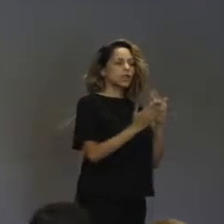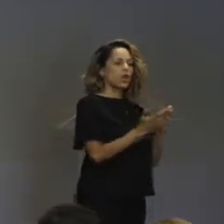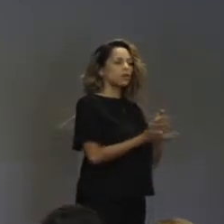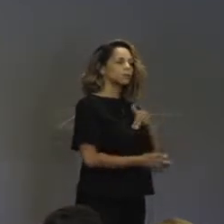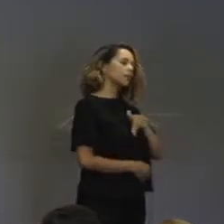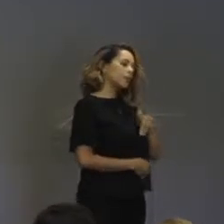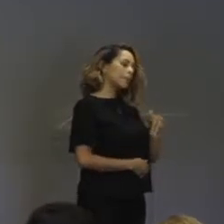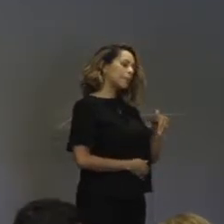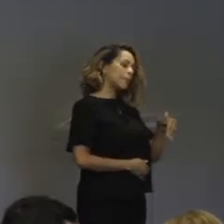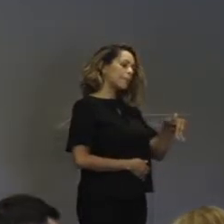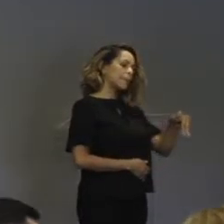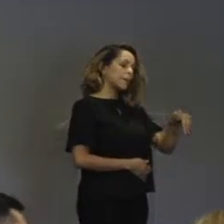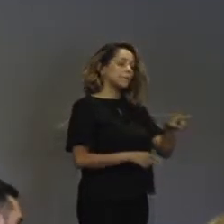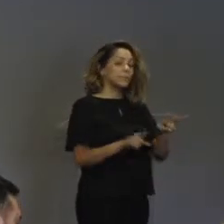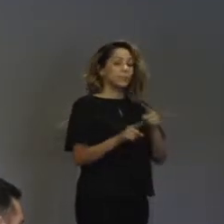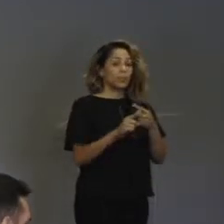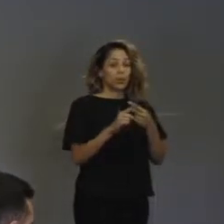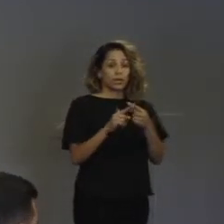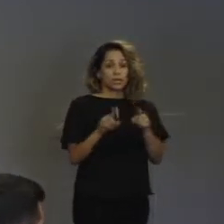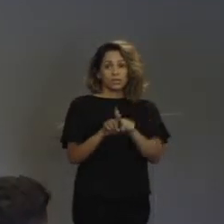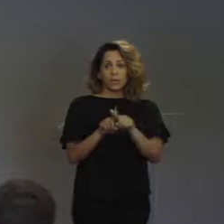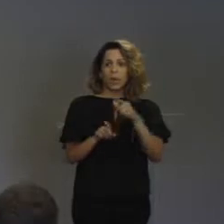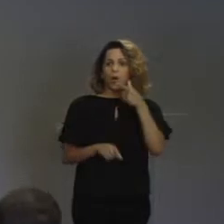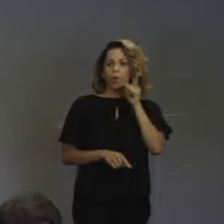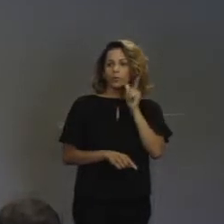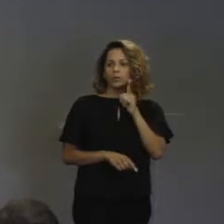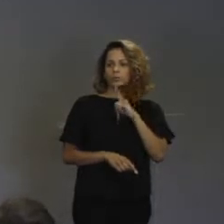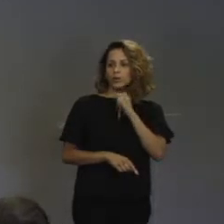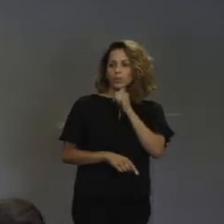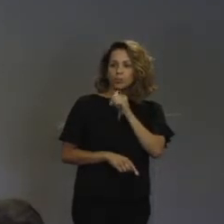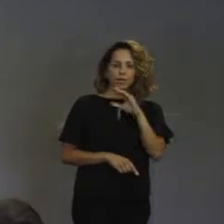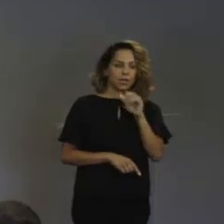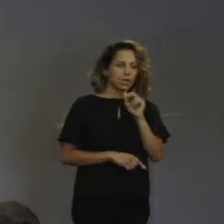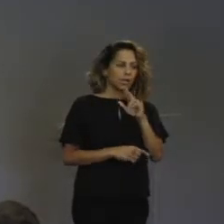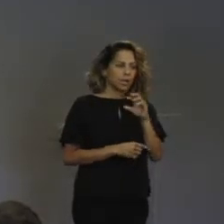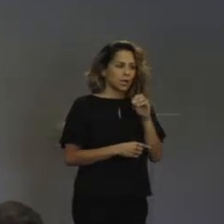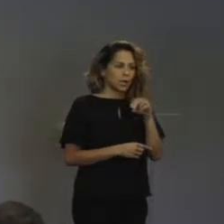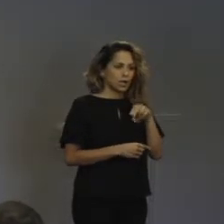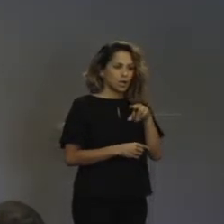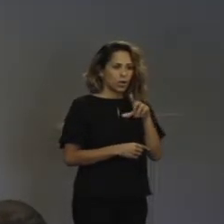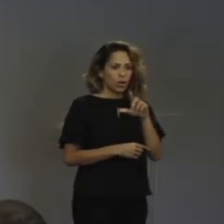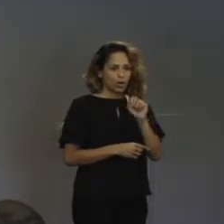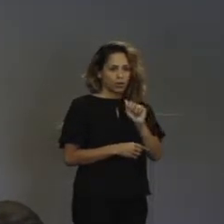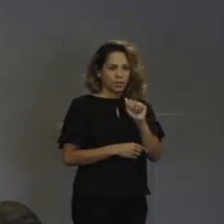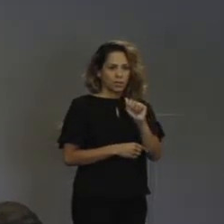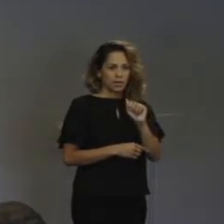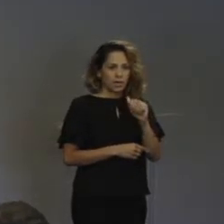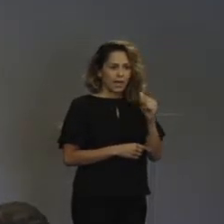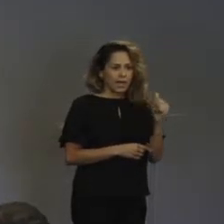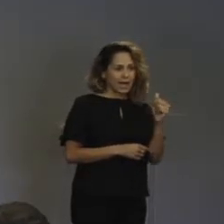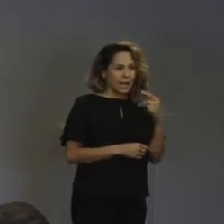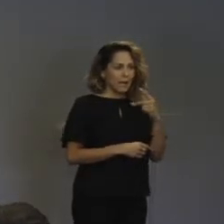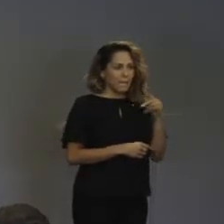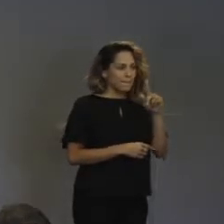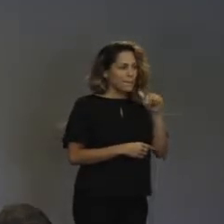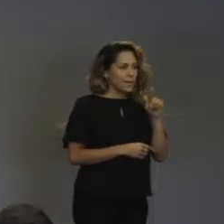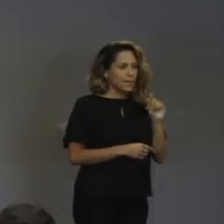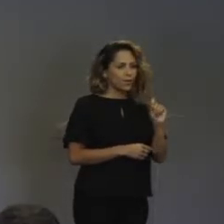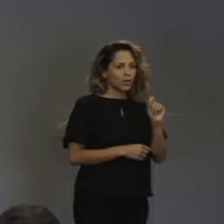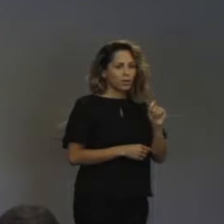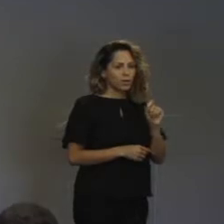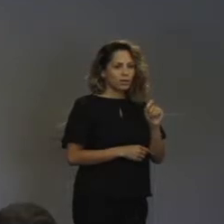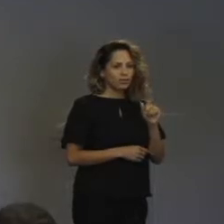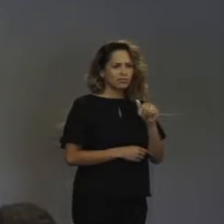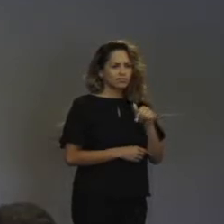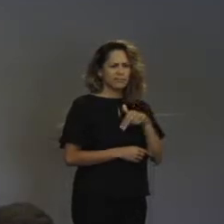ontem, nessa competição de startup, tinha uma que chama Carona a Pé, que no começo as pessoas até falam como pode ser uma startup que vai fazer as crianças andarem